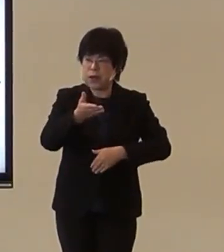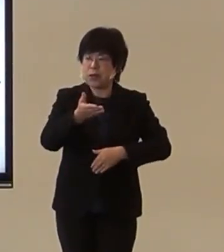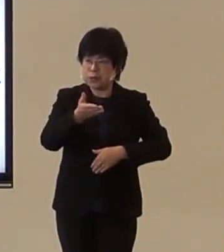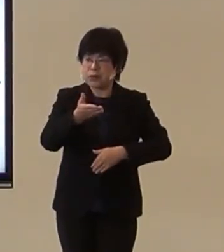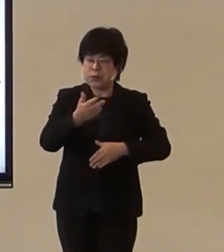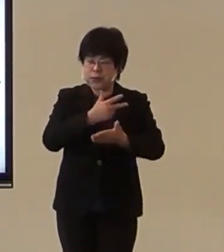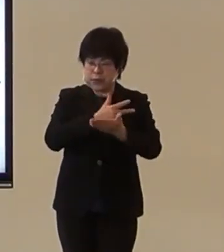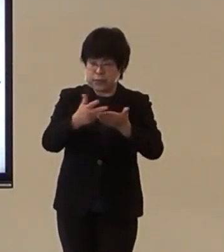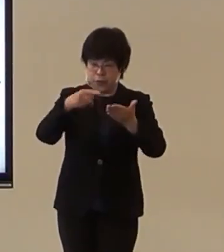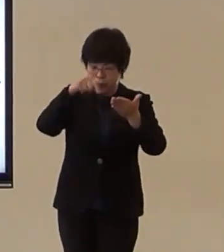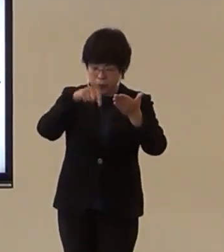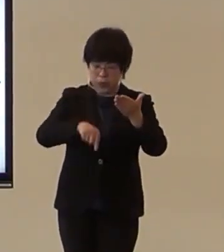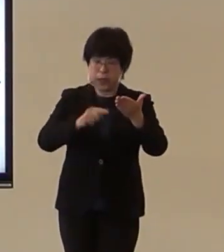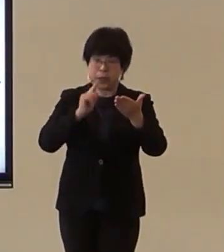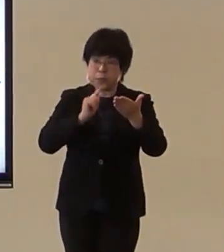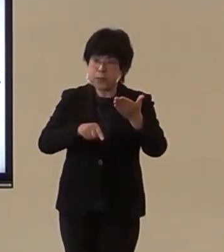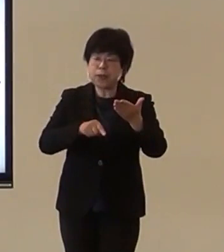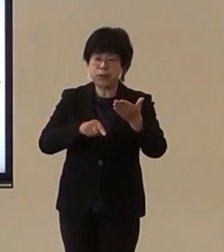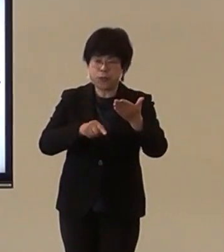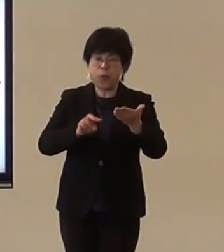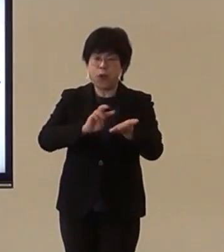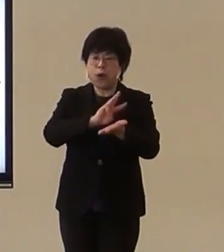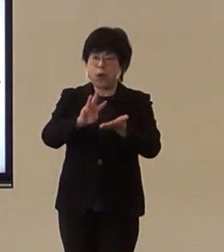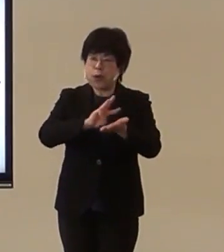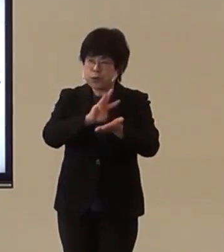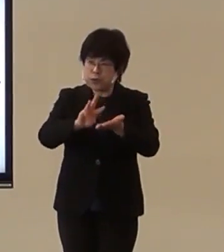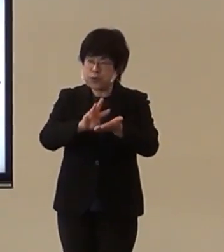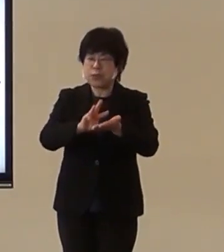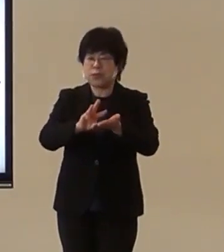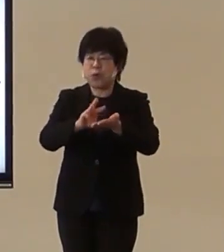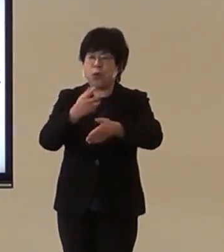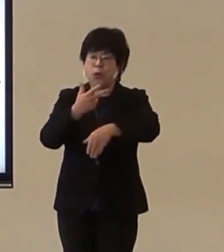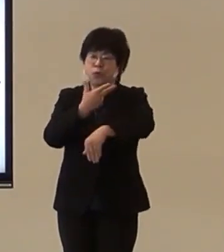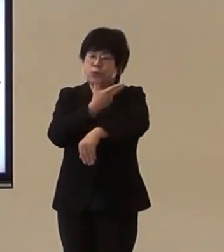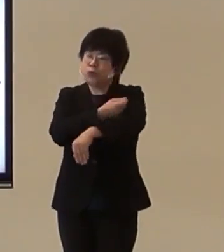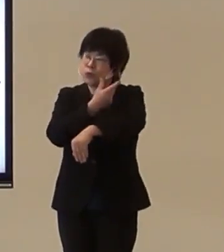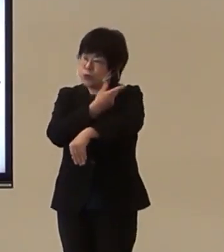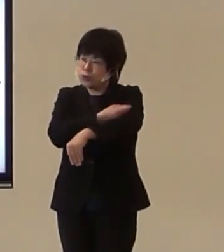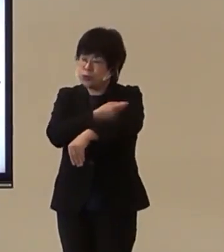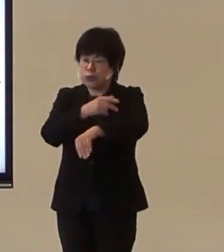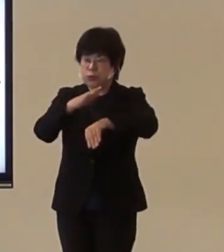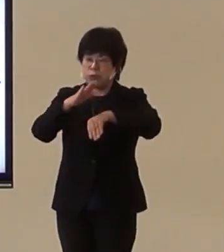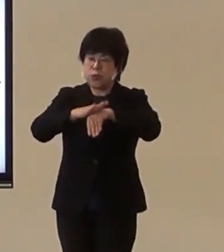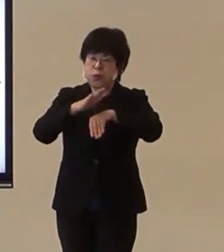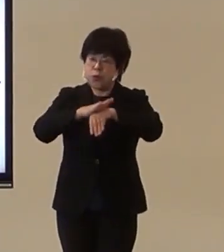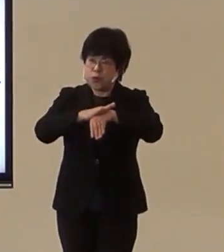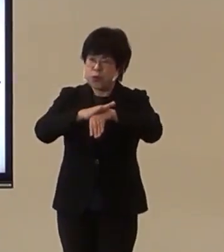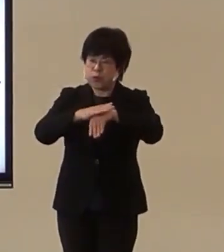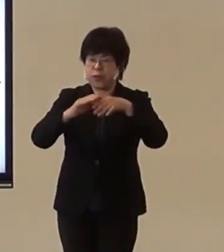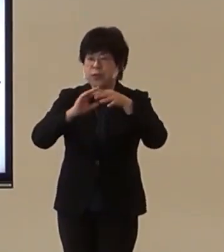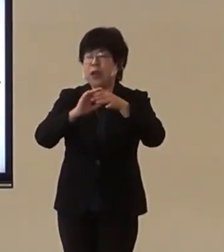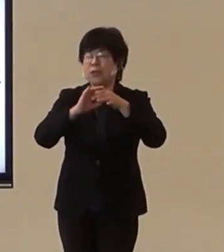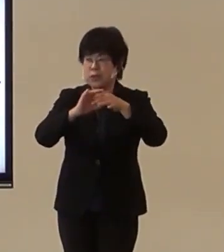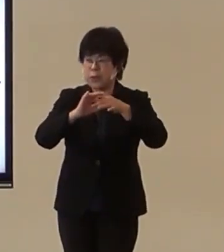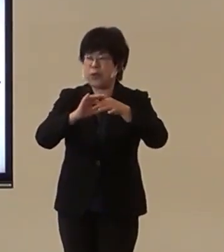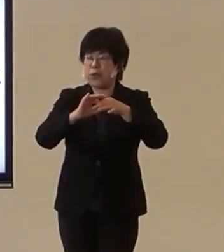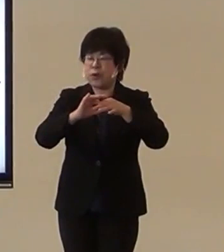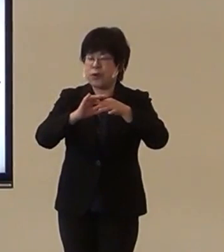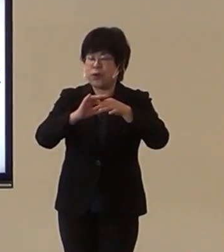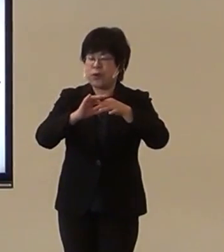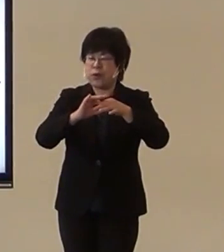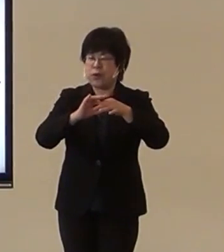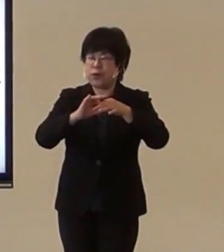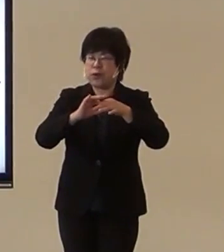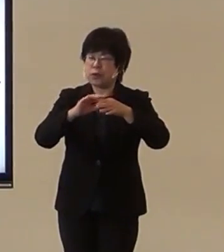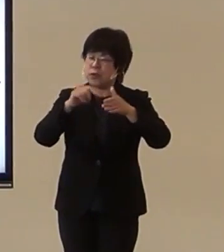でそのワクチン台帳システムこういうものに対して、少し交付